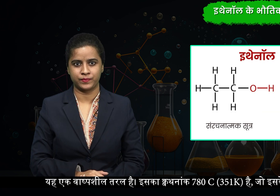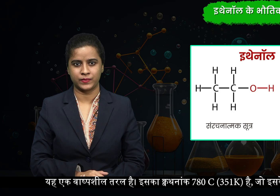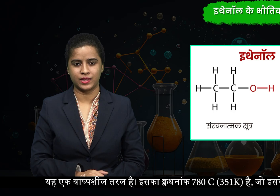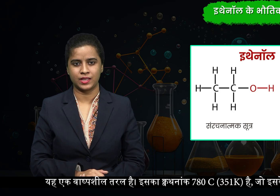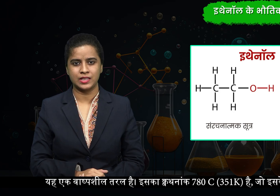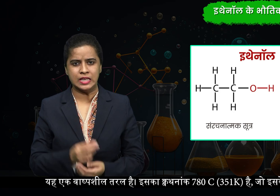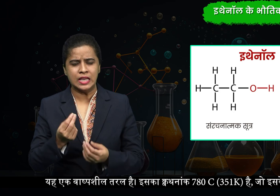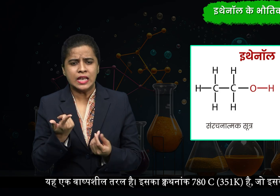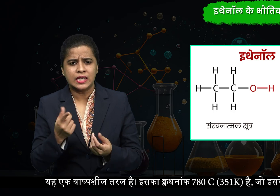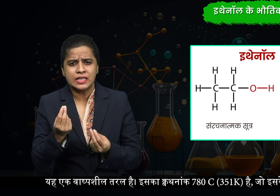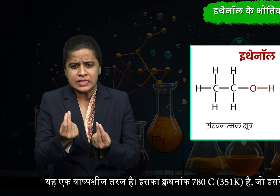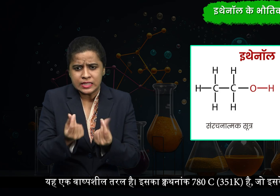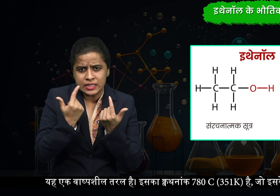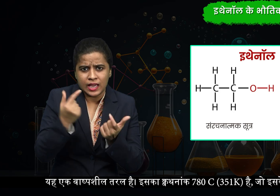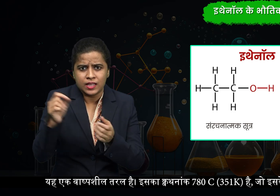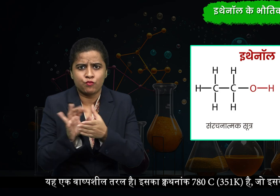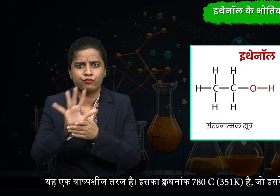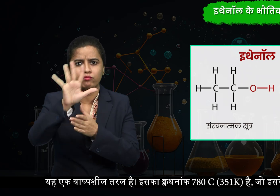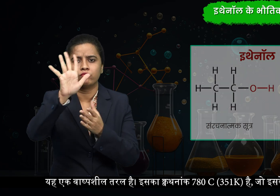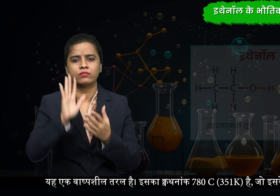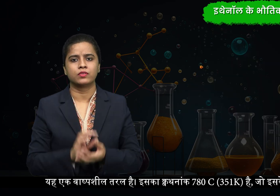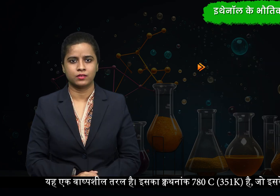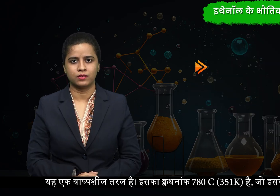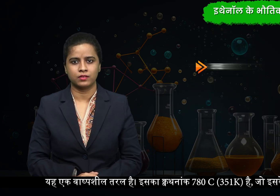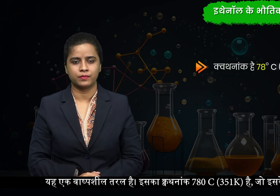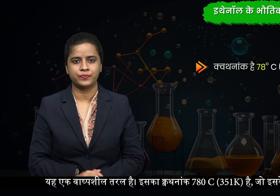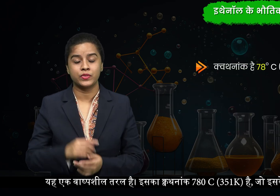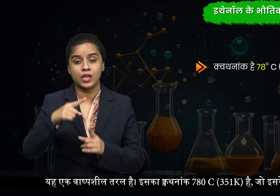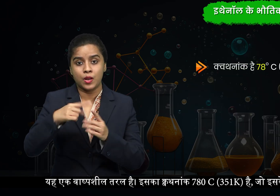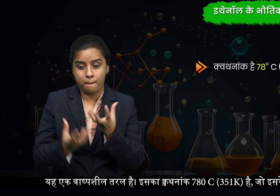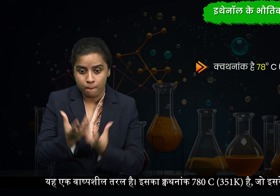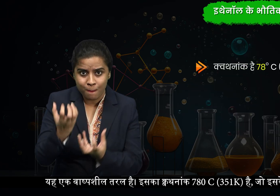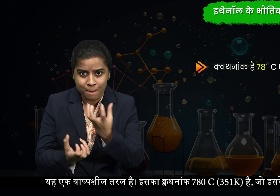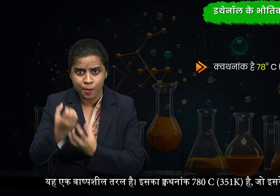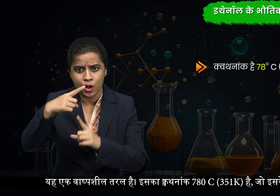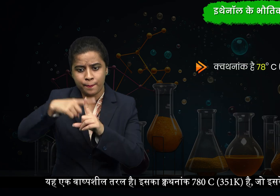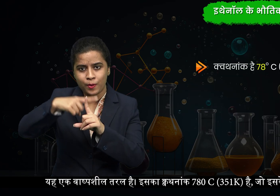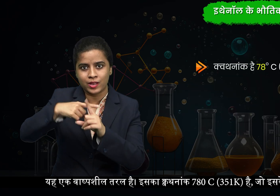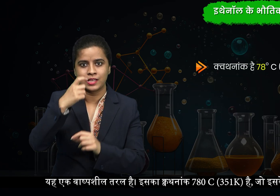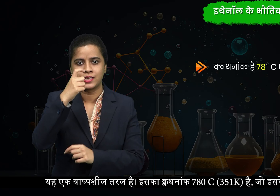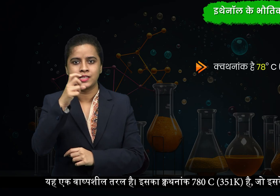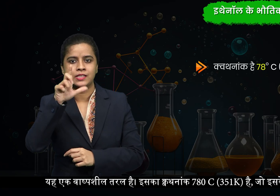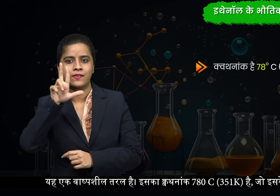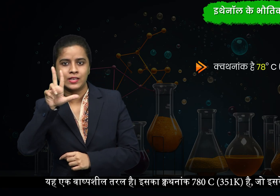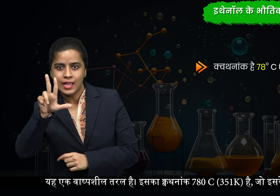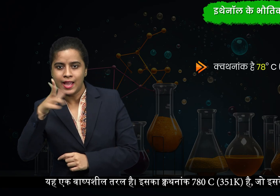यह एक वाष्पशील तरल है। इसका क्वथनांक 780